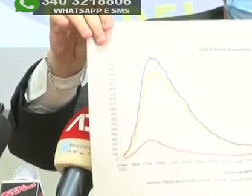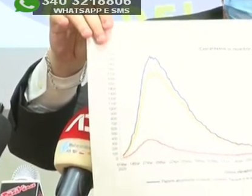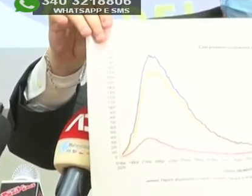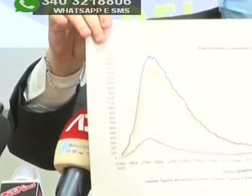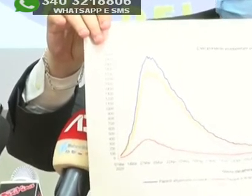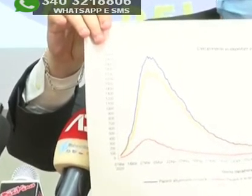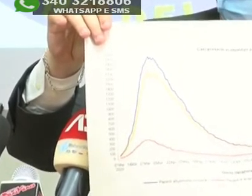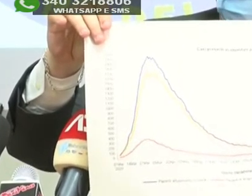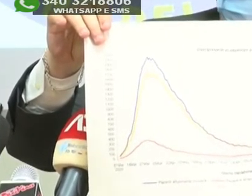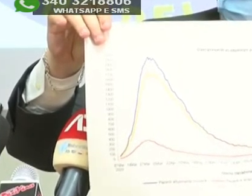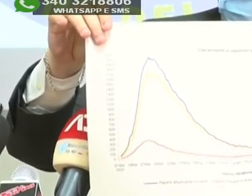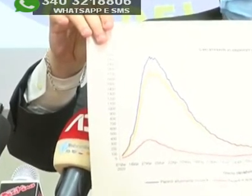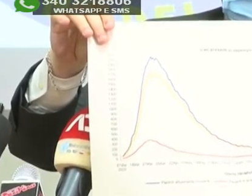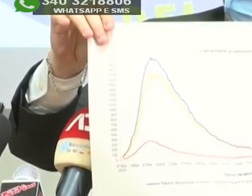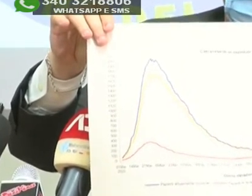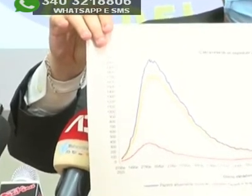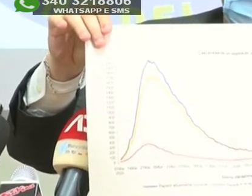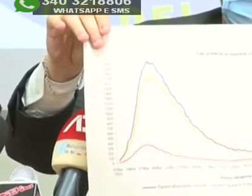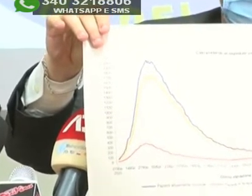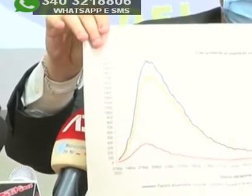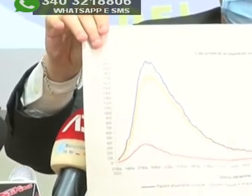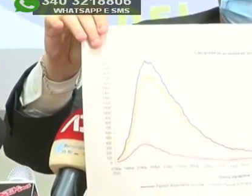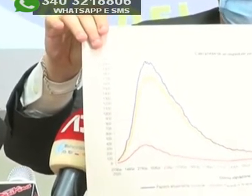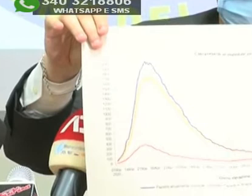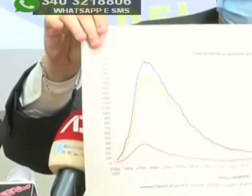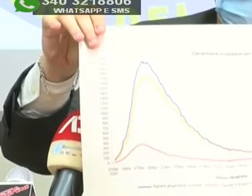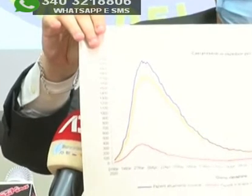succede, anche se in modo più limitato, per quanto riguarda